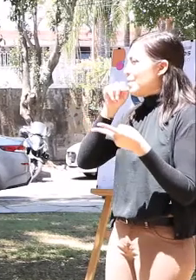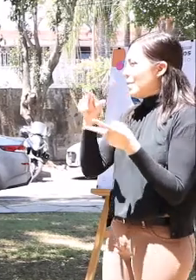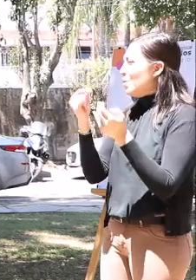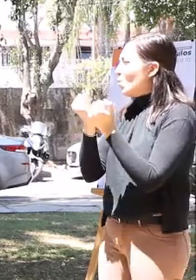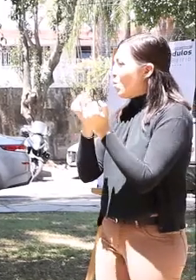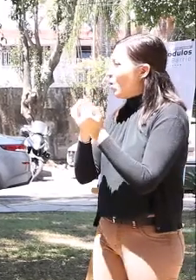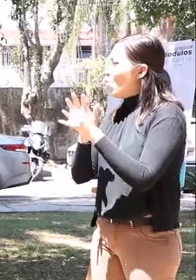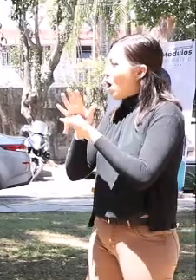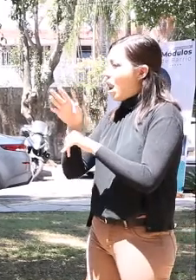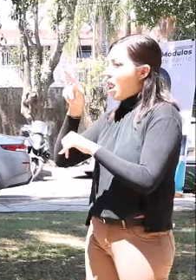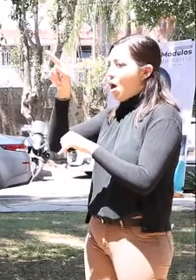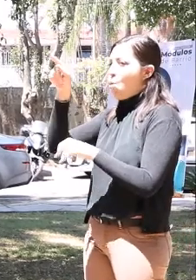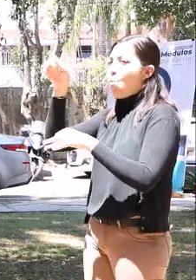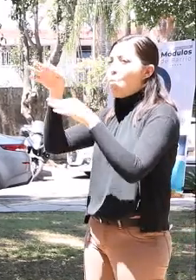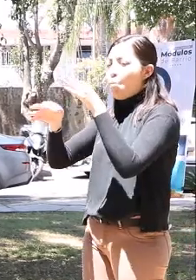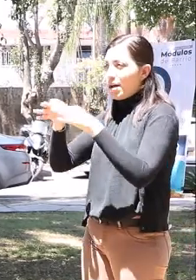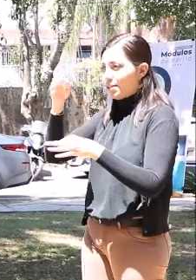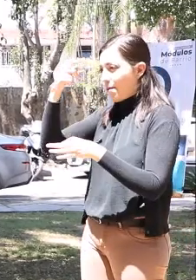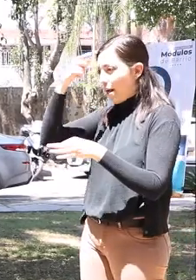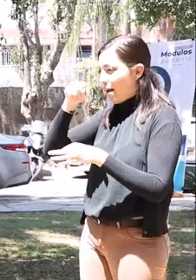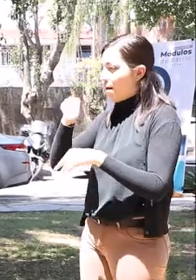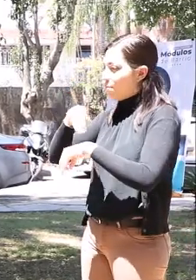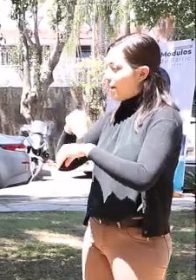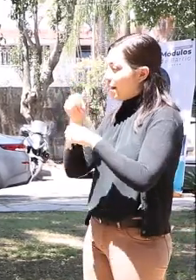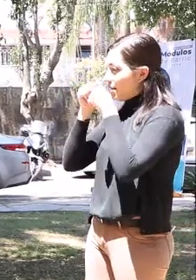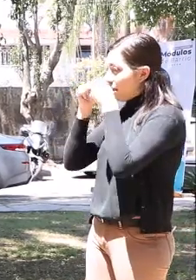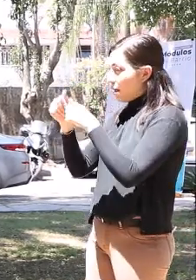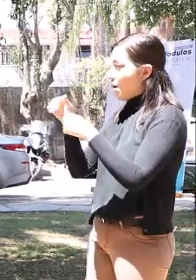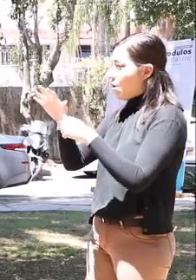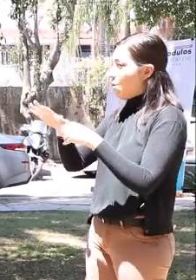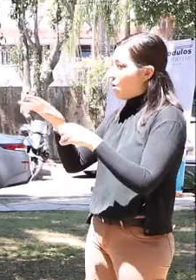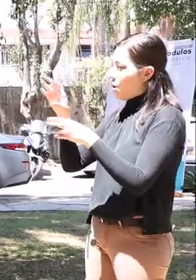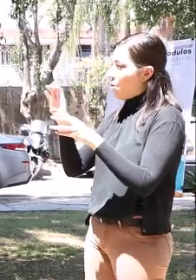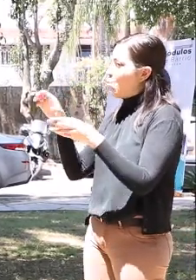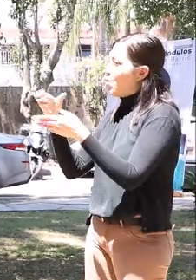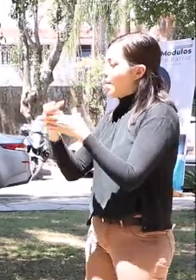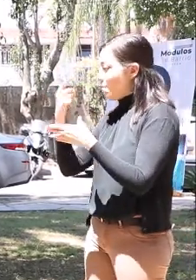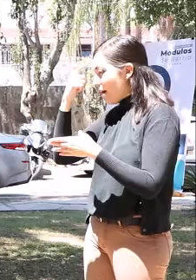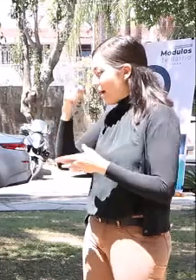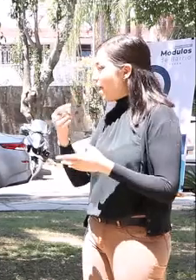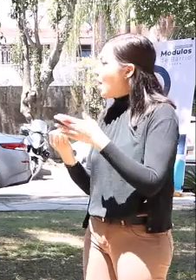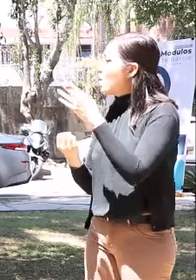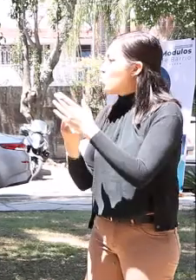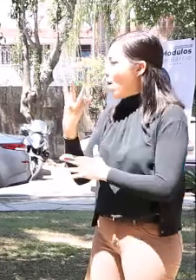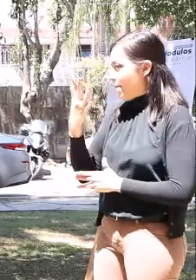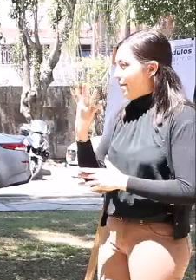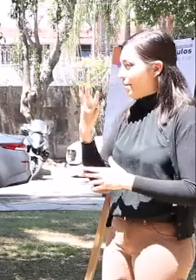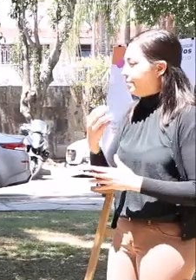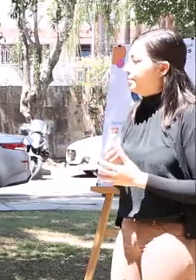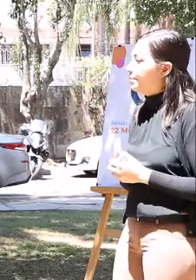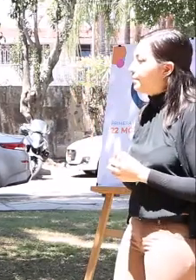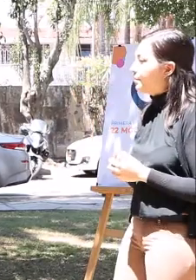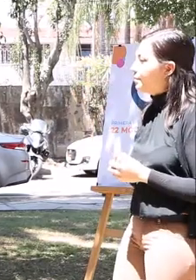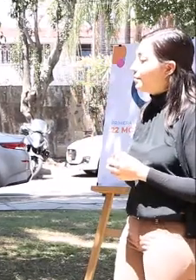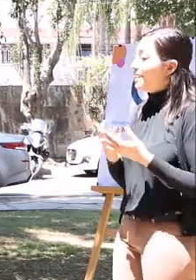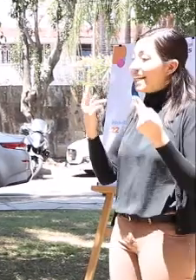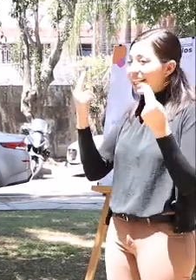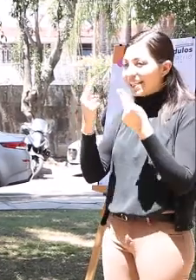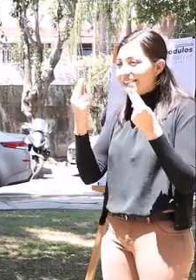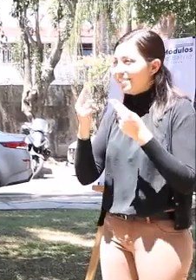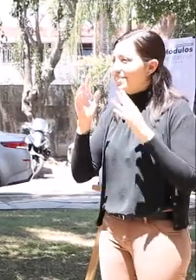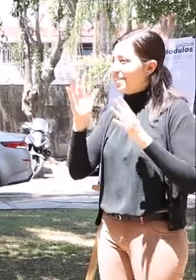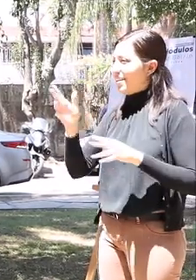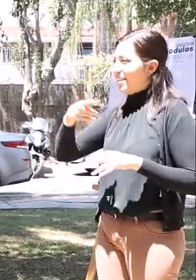tenemos los jueces cívicos para que intervengan junto con la comunidad para empezar a tener una nueva cultura cívica. Necesitamos